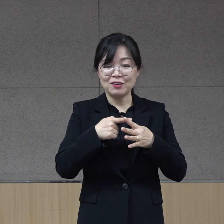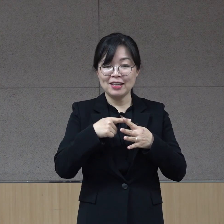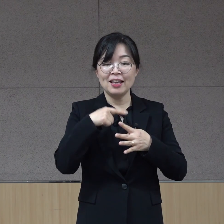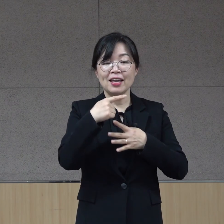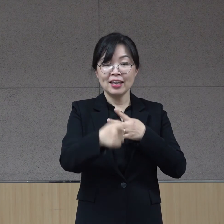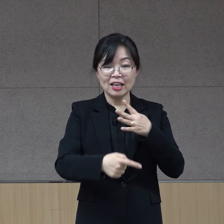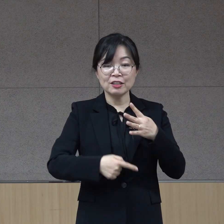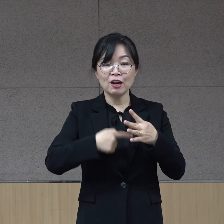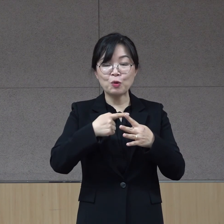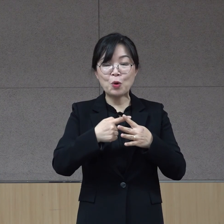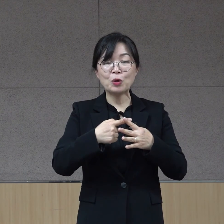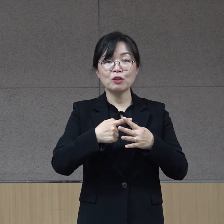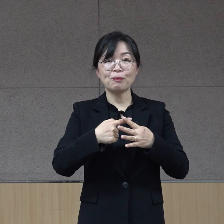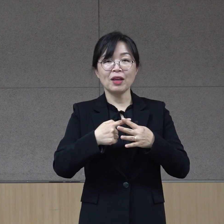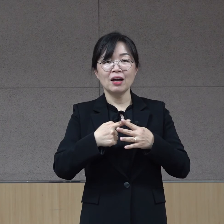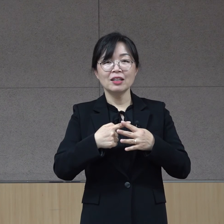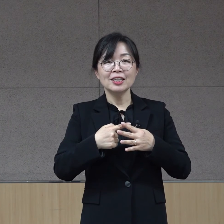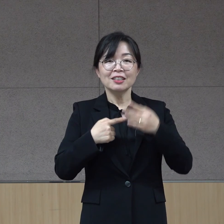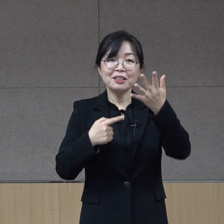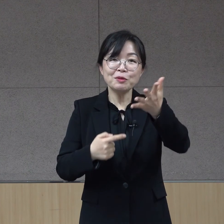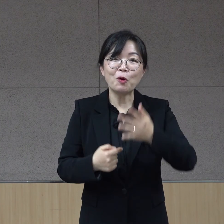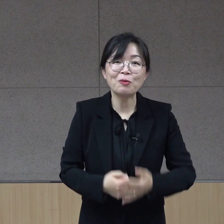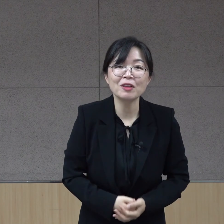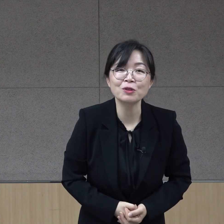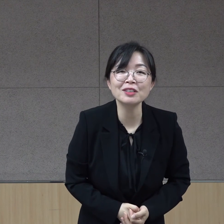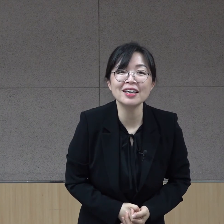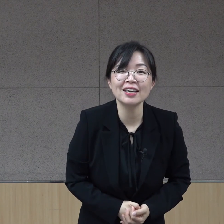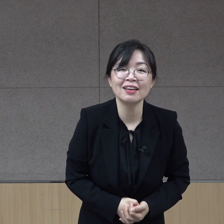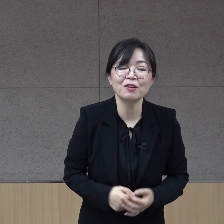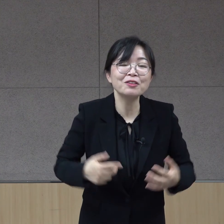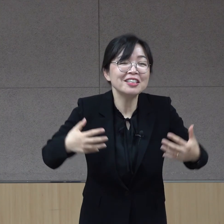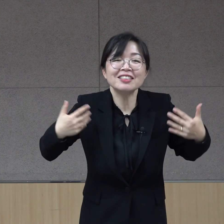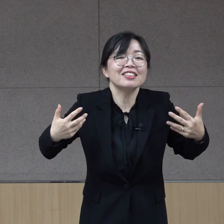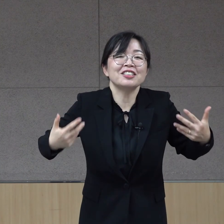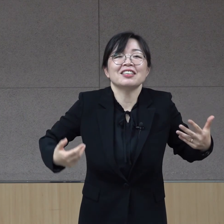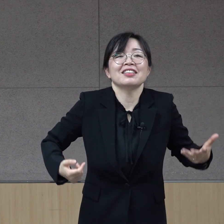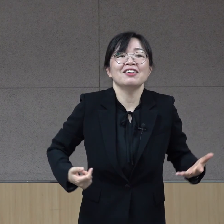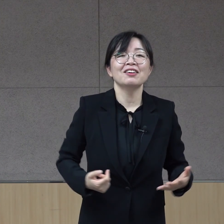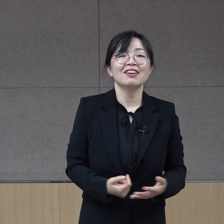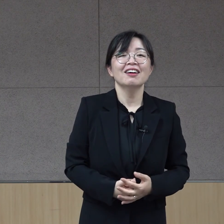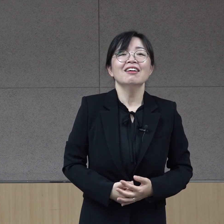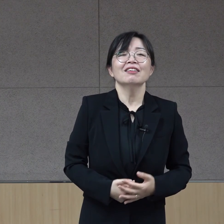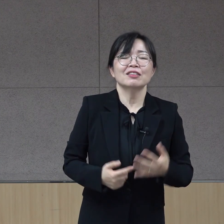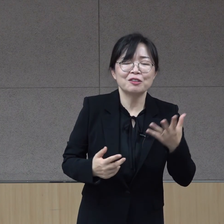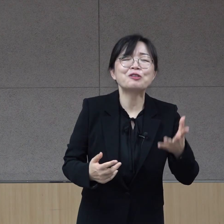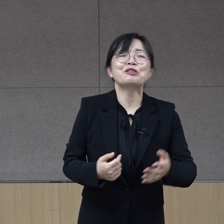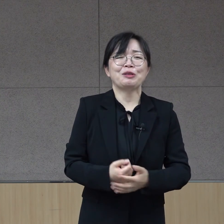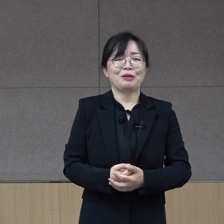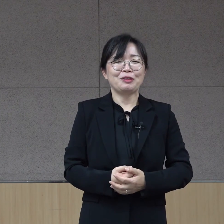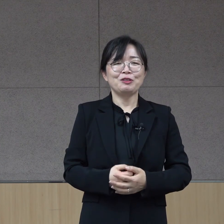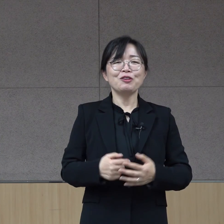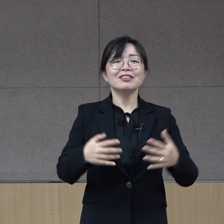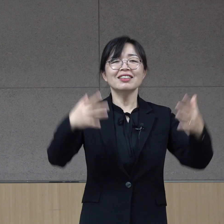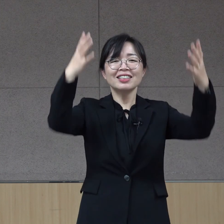네, 계절하고 덥다. 선생님 더우면 어떤 제스처를 취하세요? 그렇죠. 수화를 이렇게